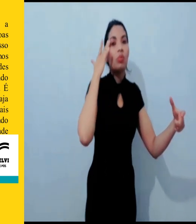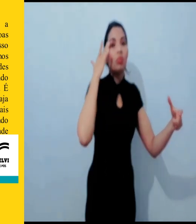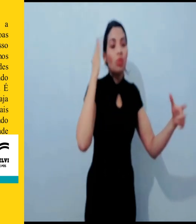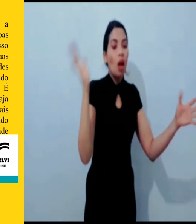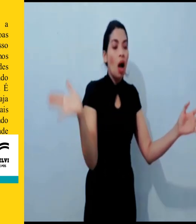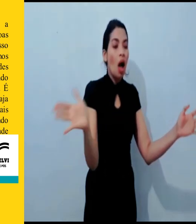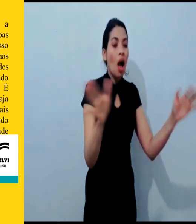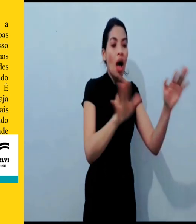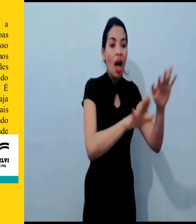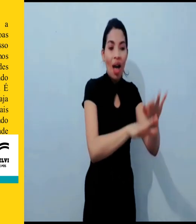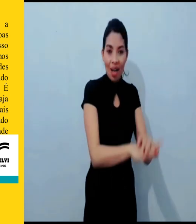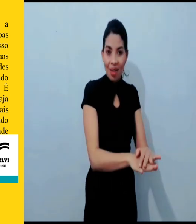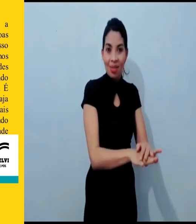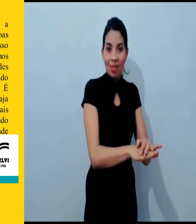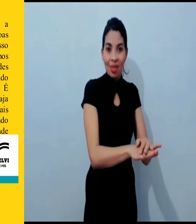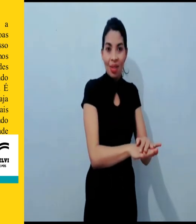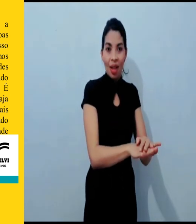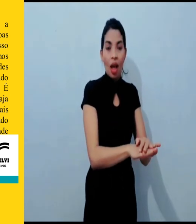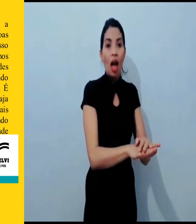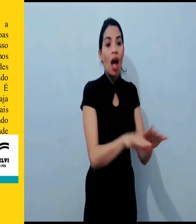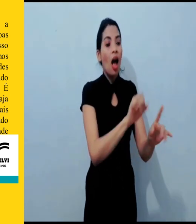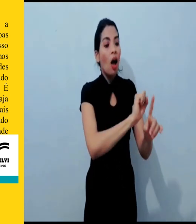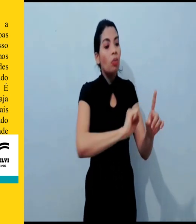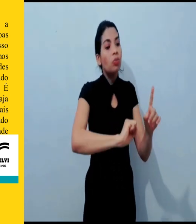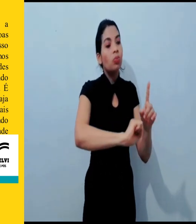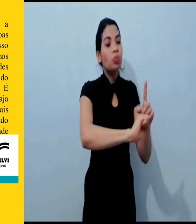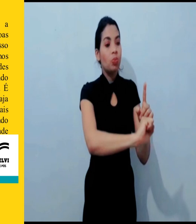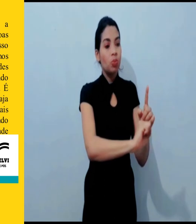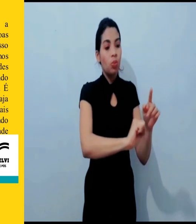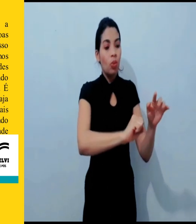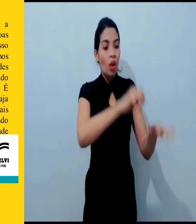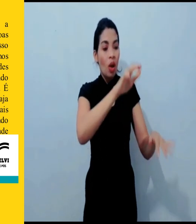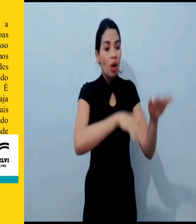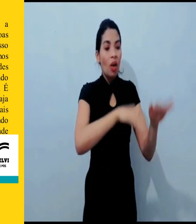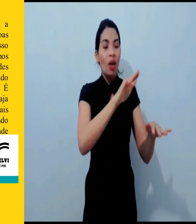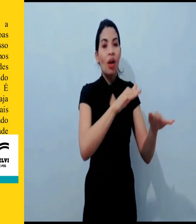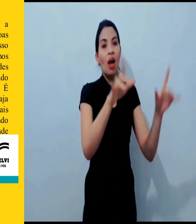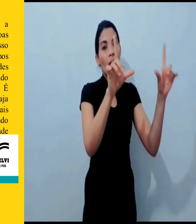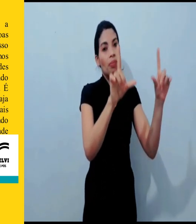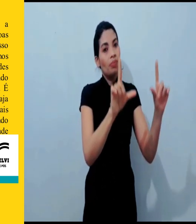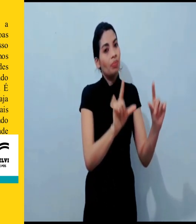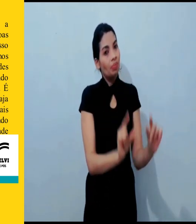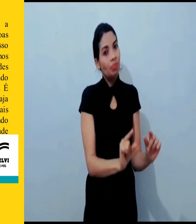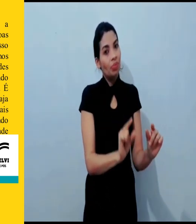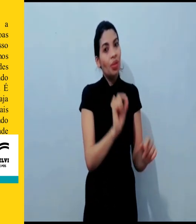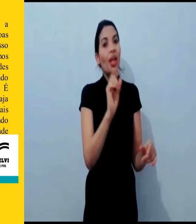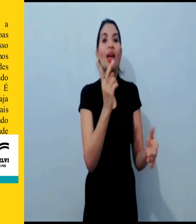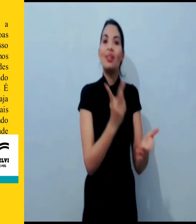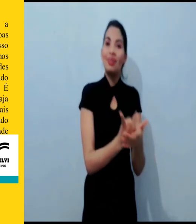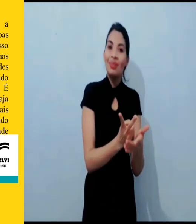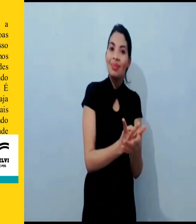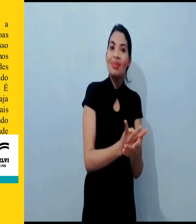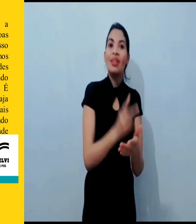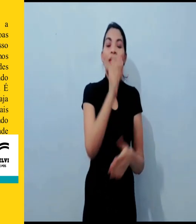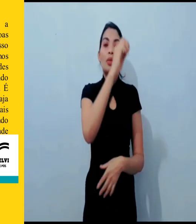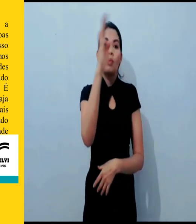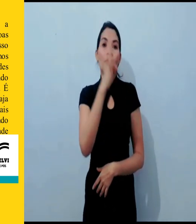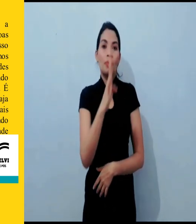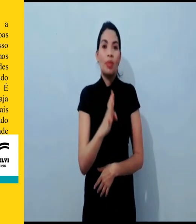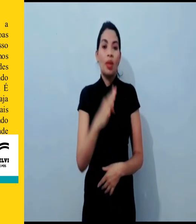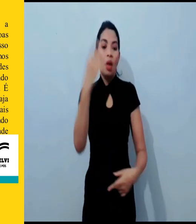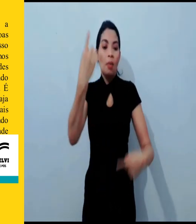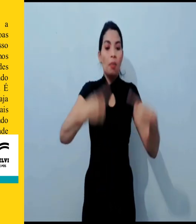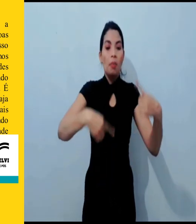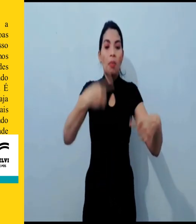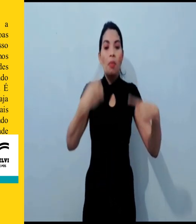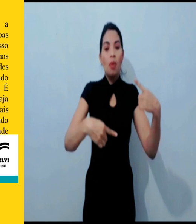teremos menos desigualdades educacional no mundo, até mesmo no Brasil. É importante